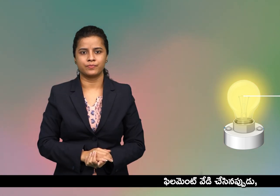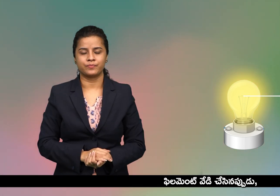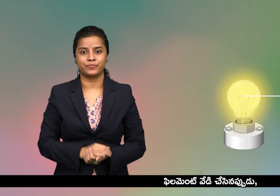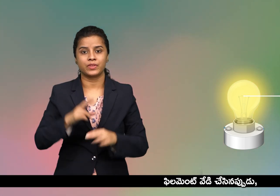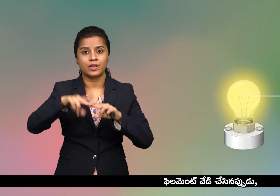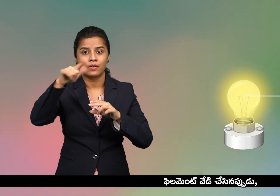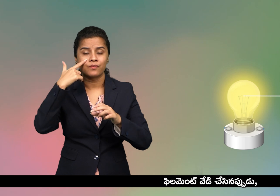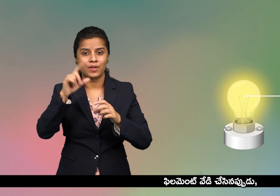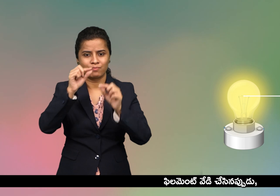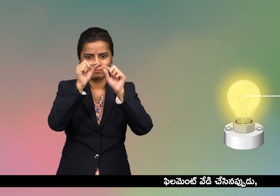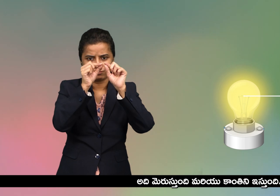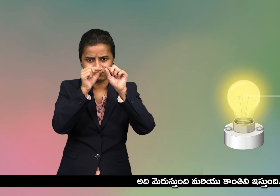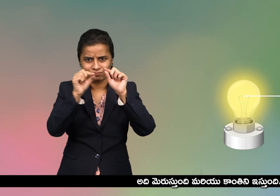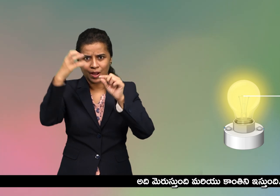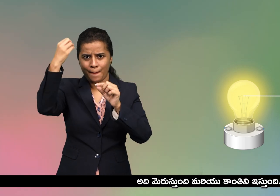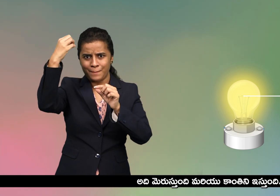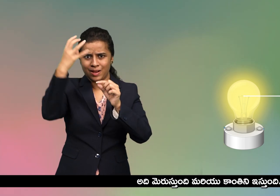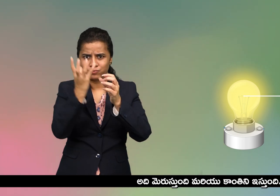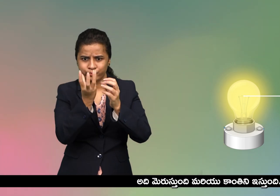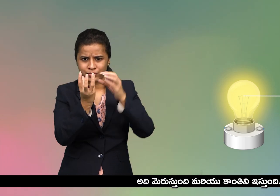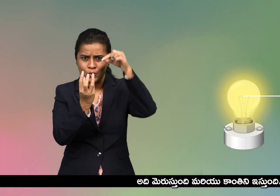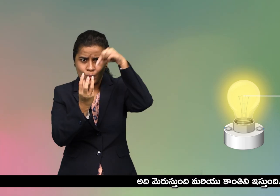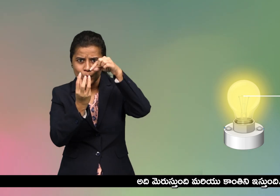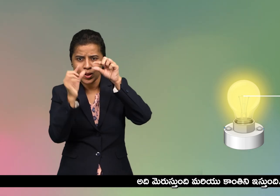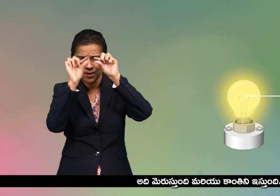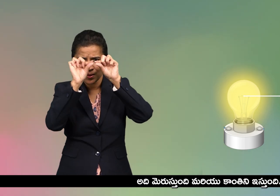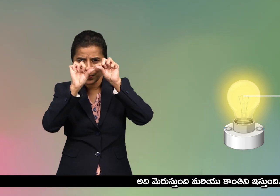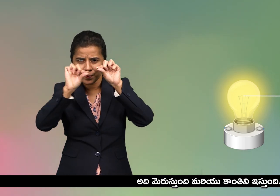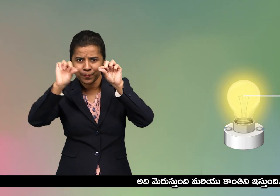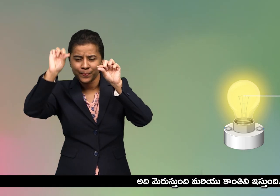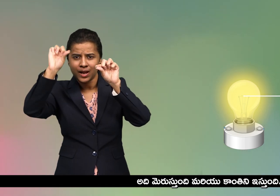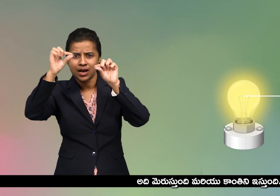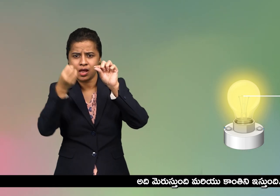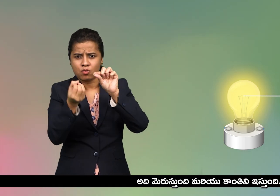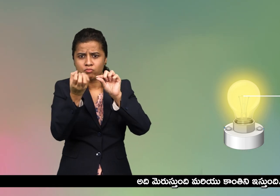ఫిలమెంట్ వేడి చేసినప్పుడు అది మెరుస్తుంది మరియు కాంతిని ఇస్తుంది.